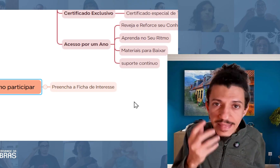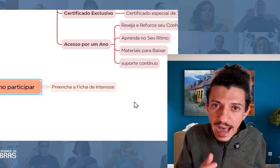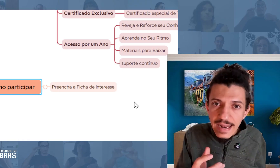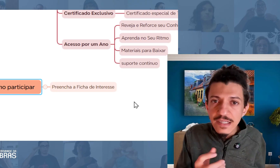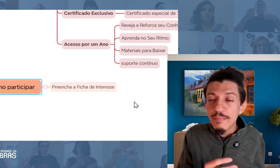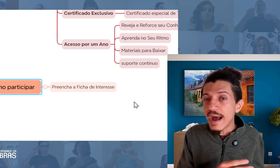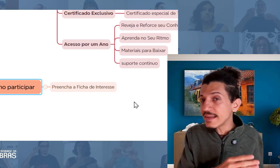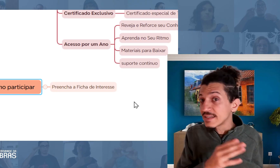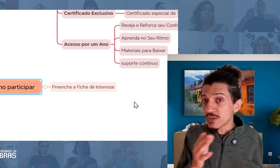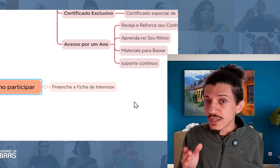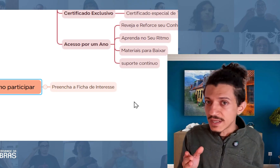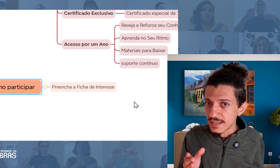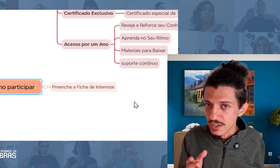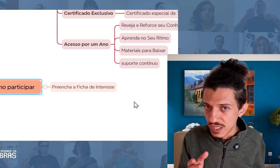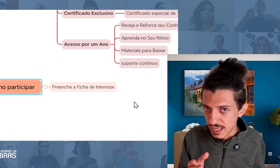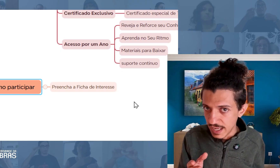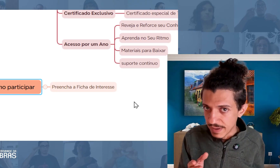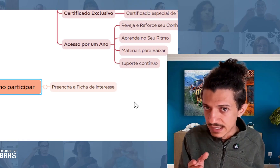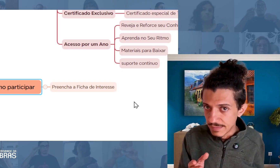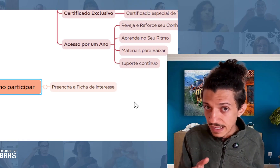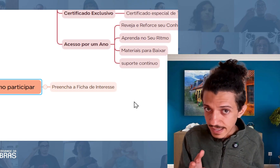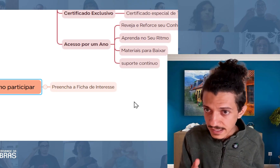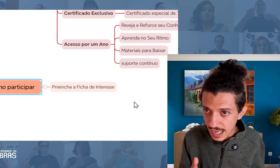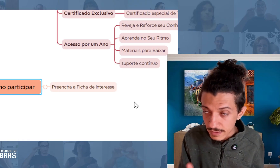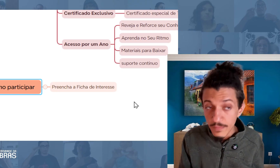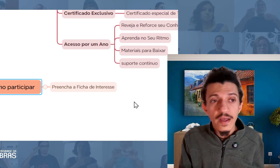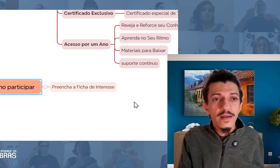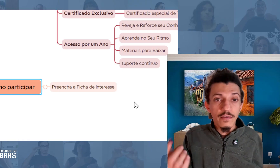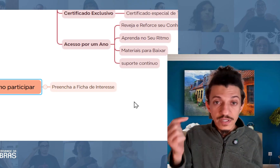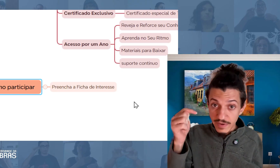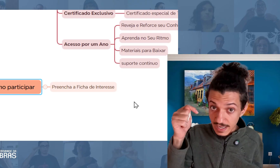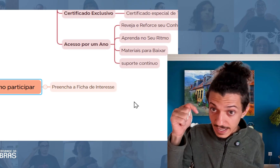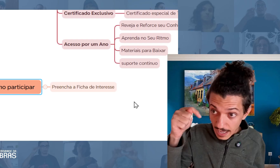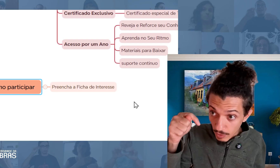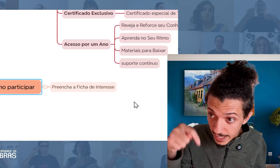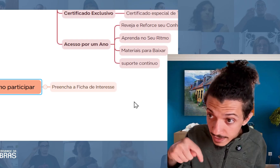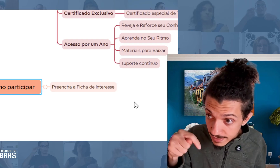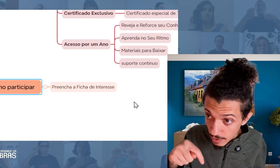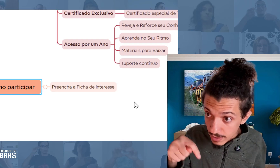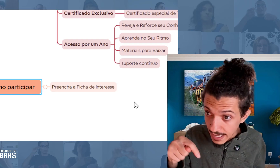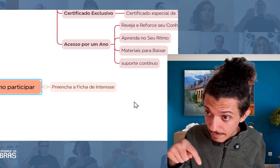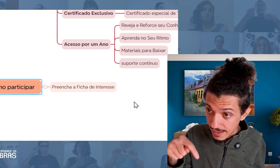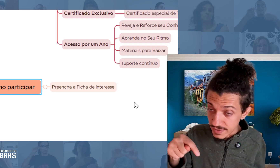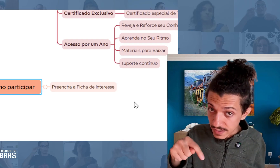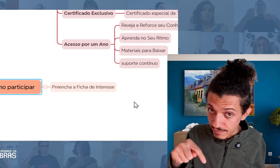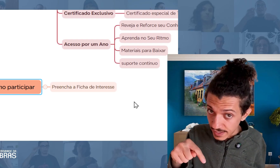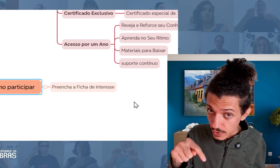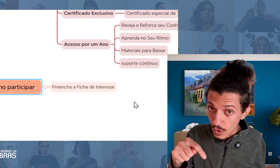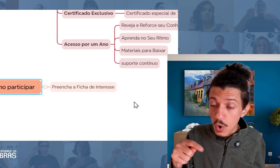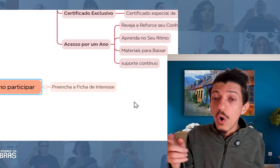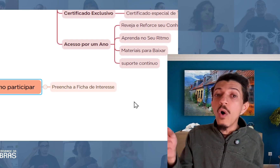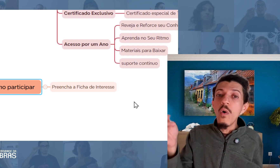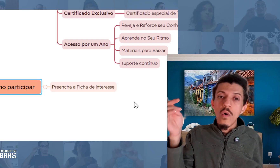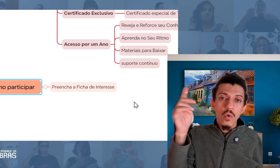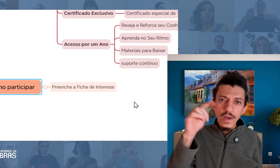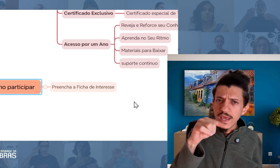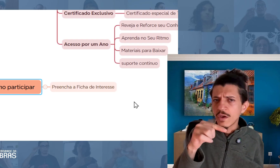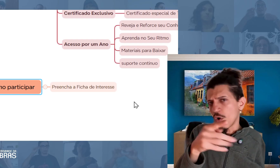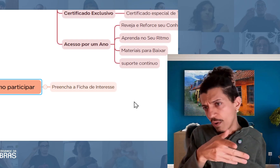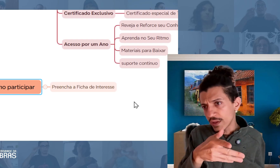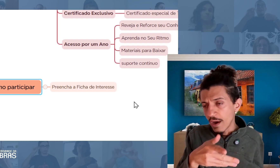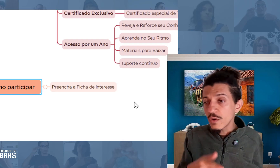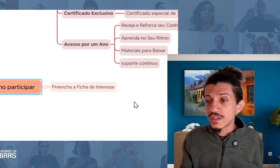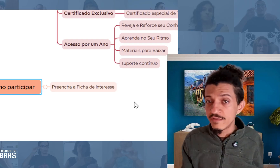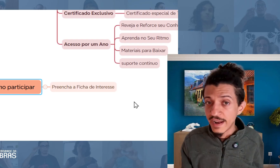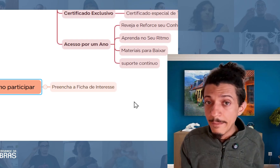minha análise prática das suas sinalizações em Libras. Está interessado? Então você vai clicar no link que está logo aqui abaixo desse vídeo, ou o link ou